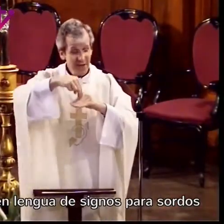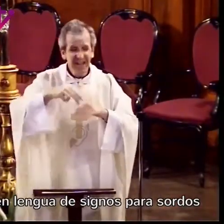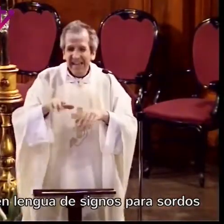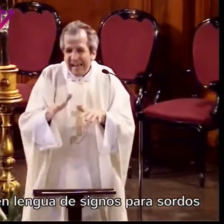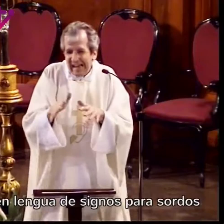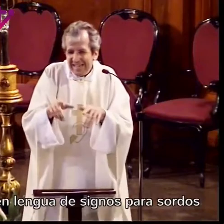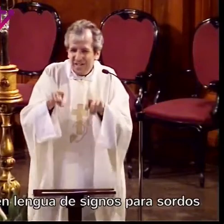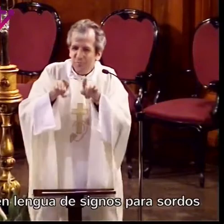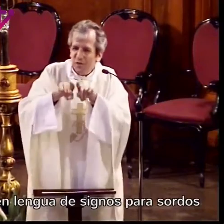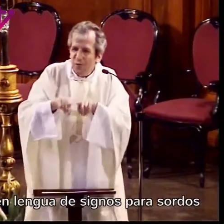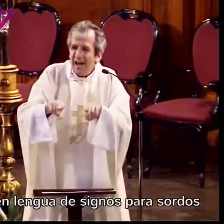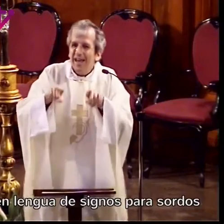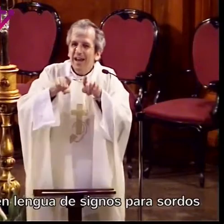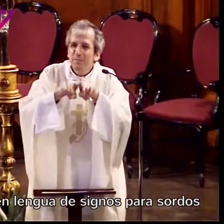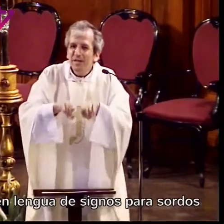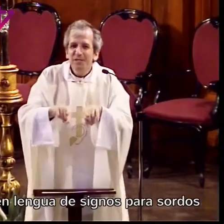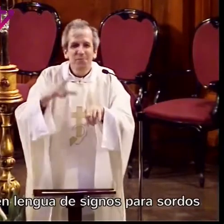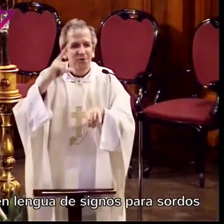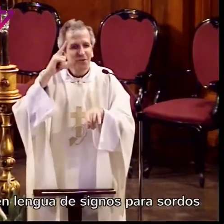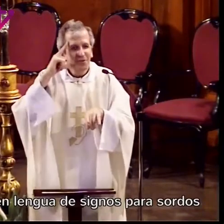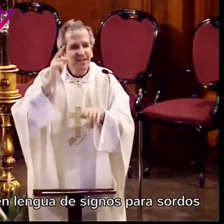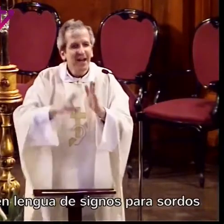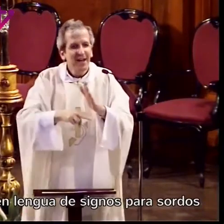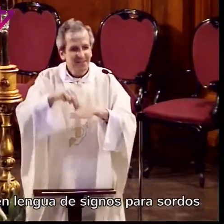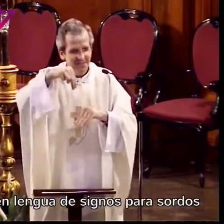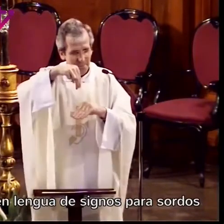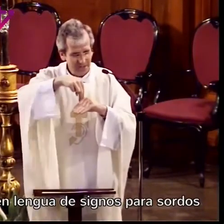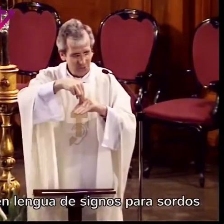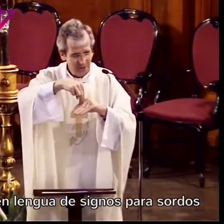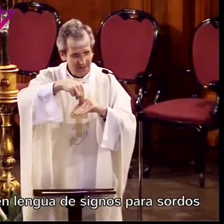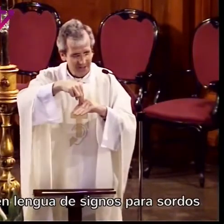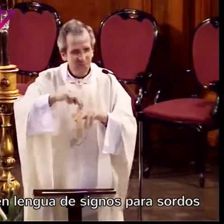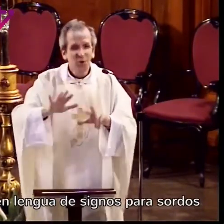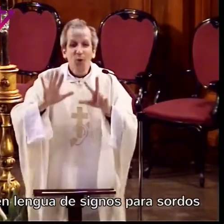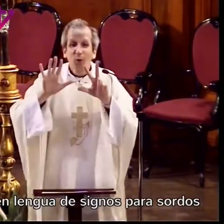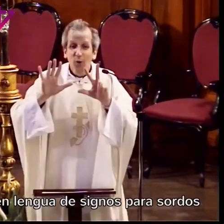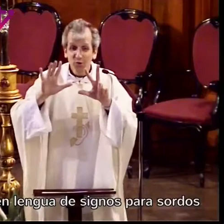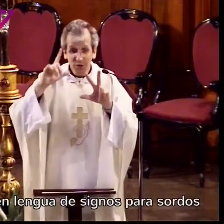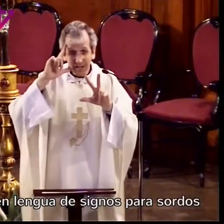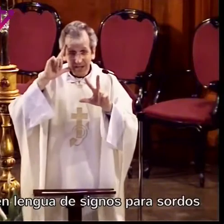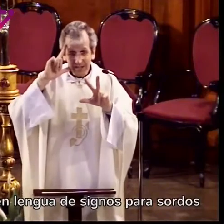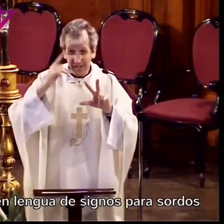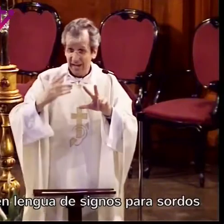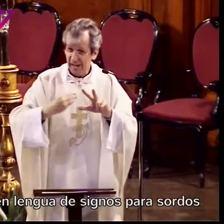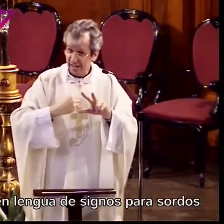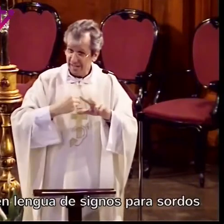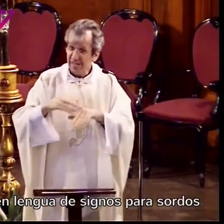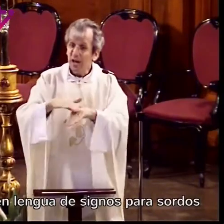casi como si fuera el mismo día de Pascua. ocho días en que la Iglesia nos